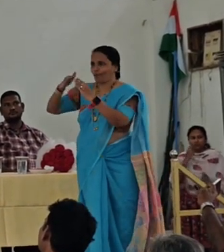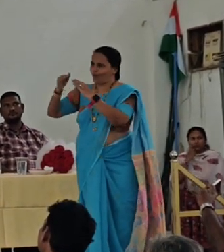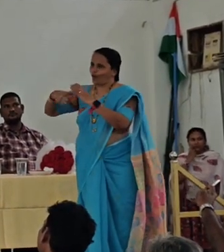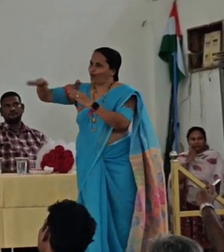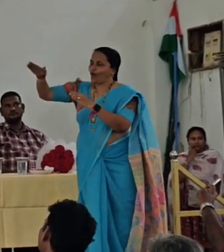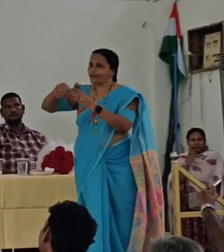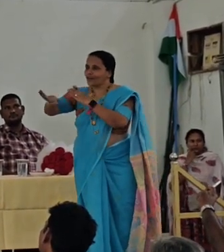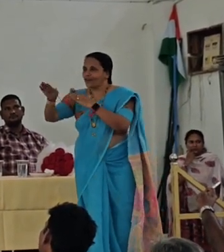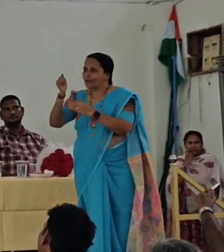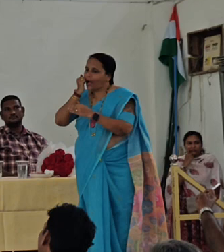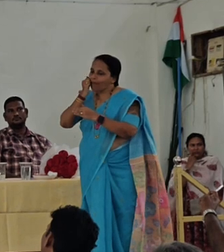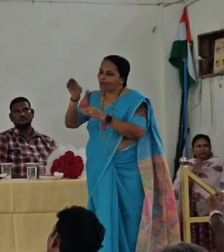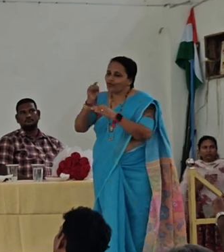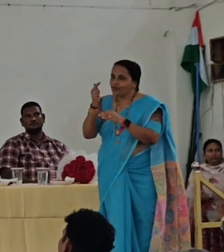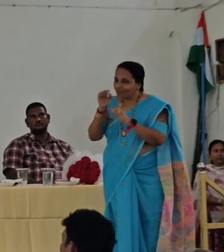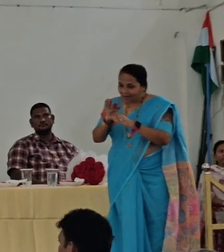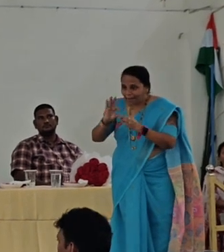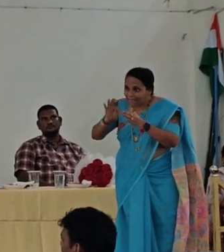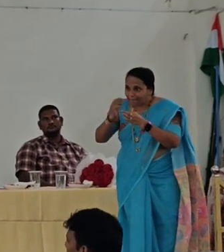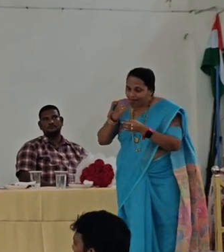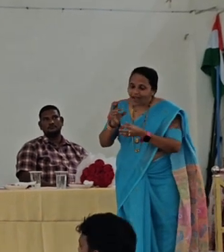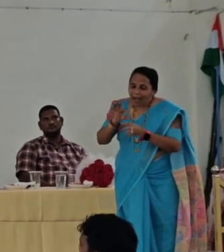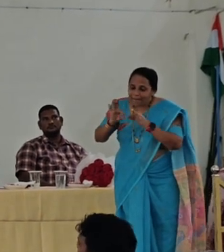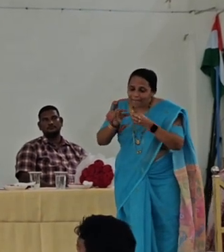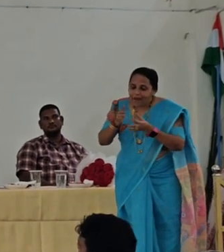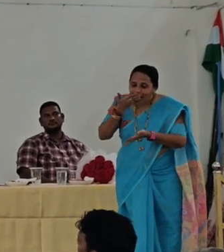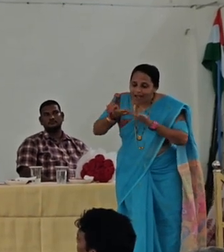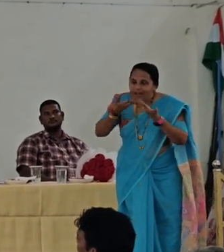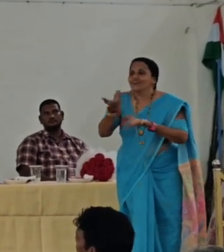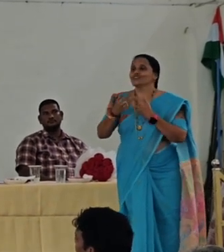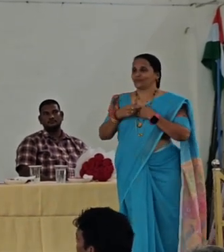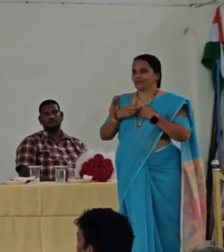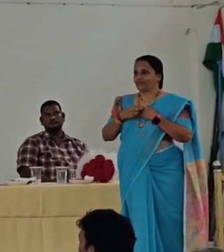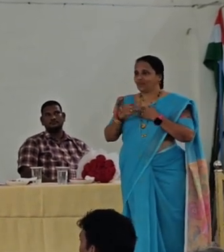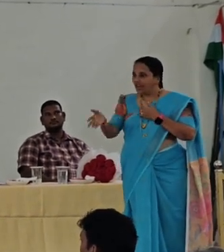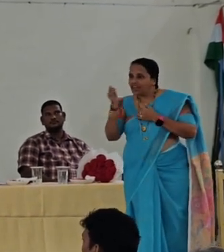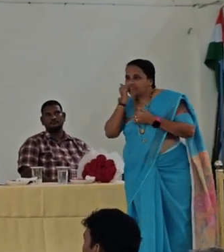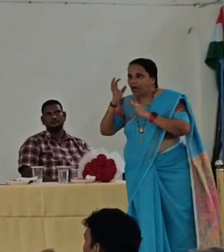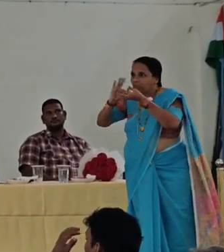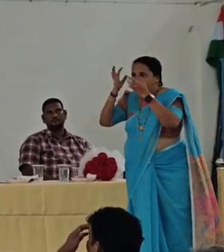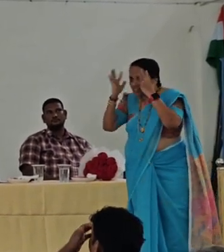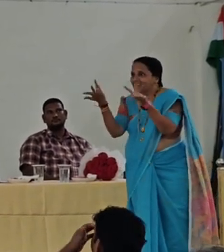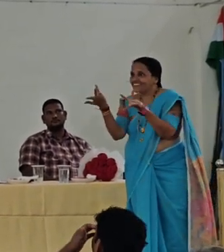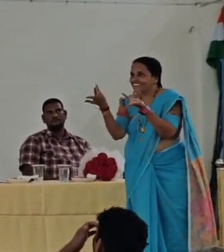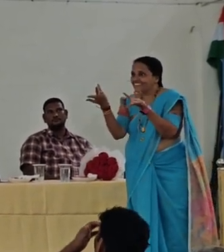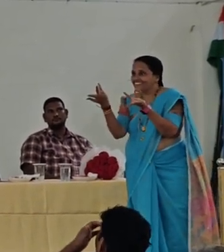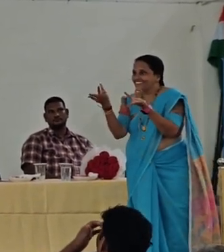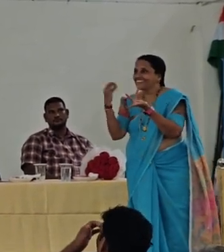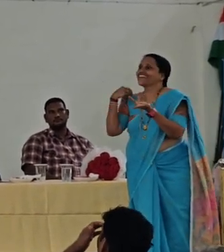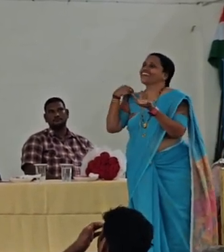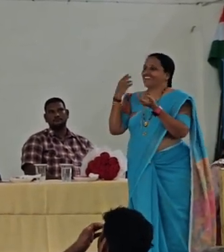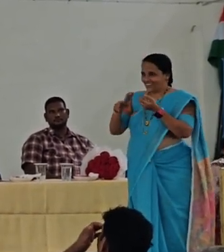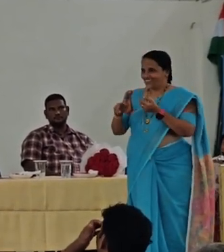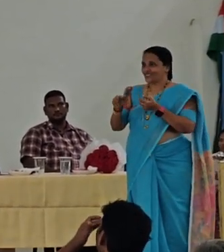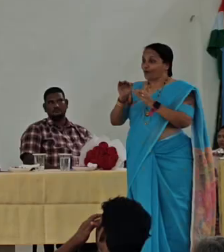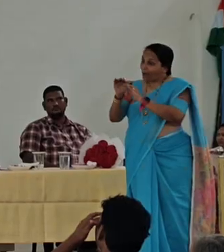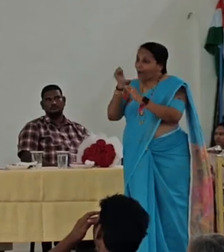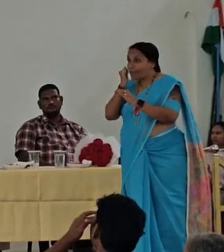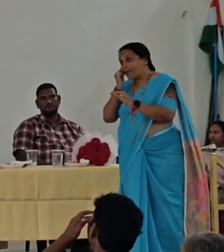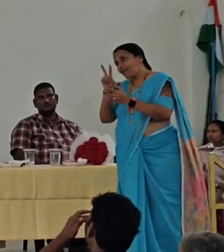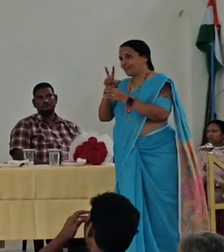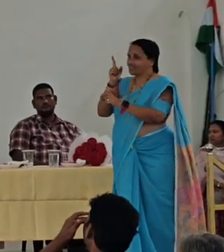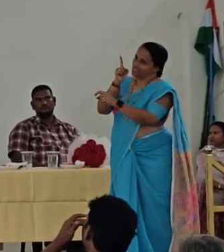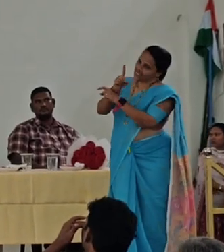వాళ్ళ భవిష్యత్తు కోసము ఈ సంకేత భాష అనేది తప్పనిసరిగా ఉపయోగపడుతుంది. అలాగే